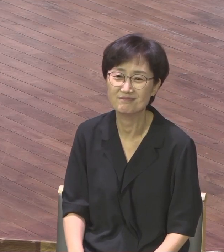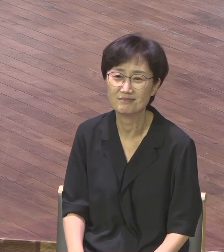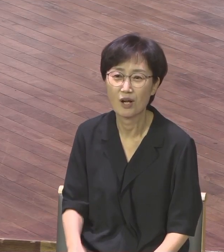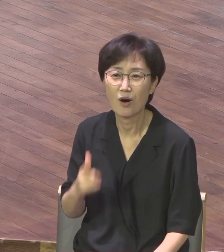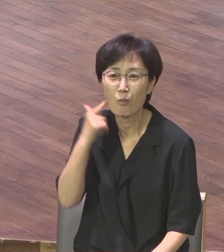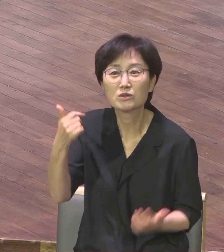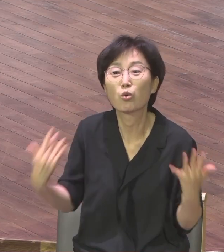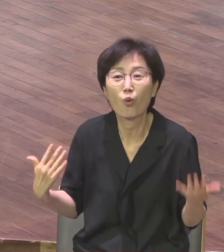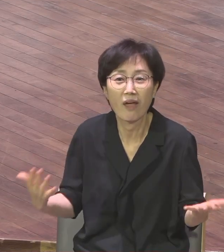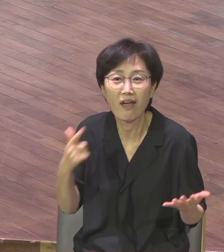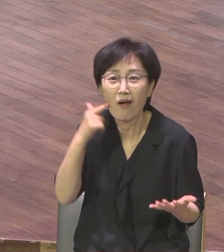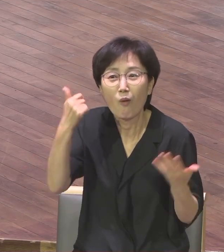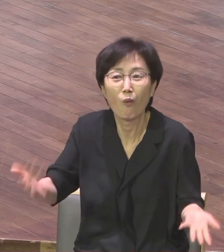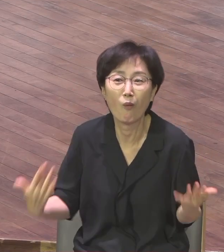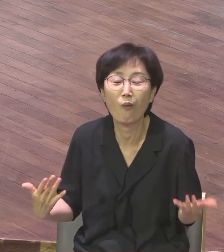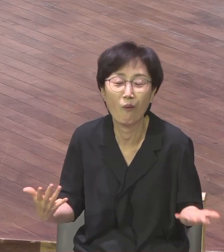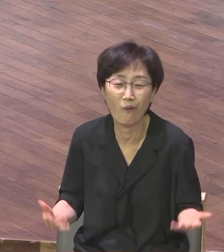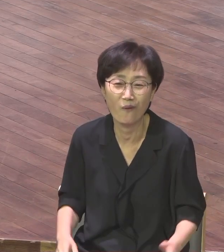도대체 어쩌란 말이에요.